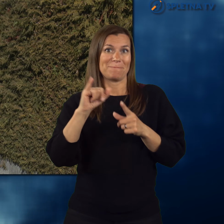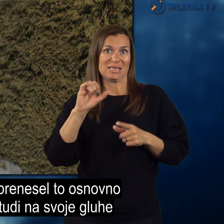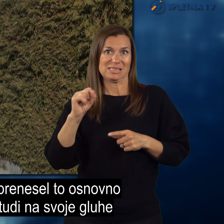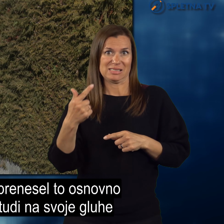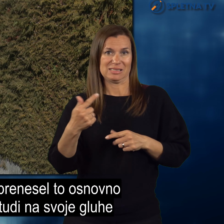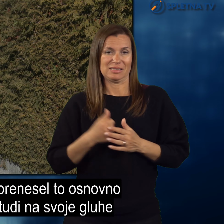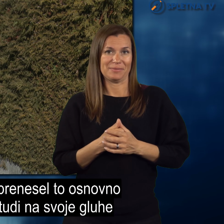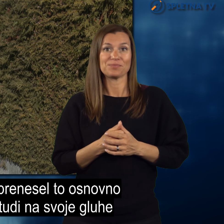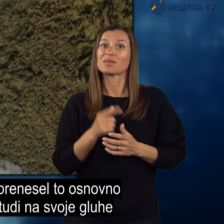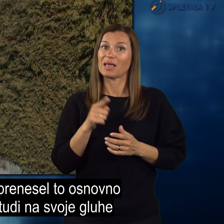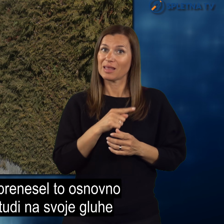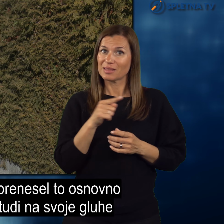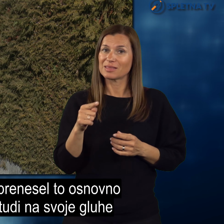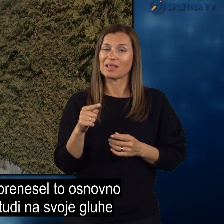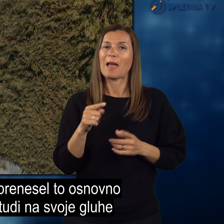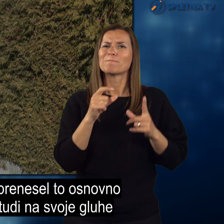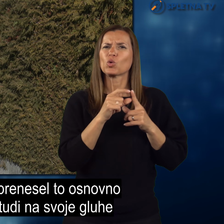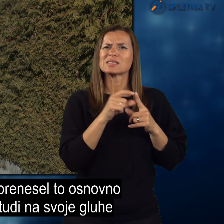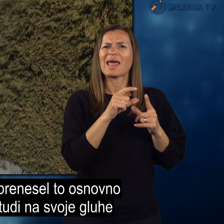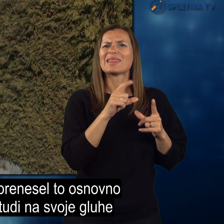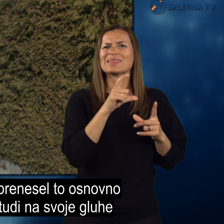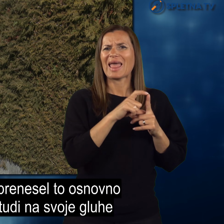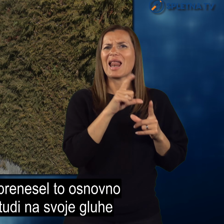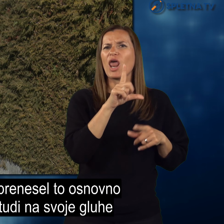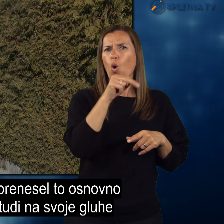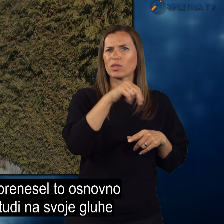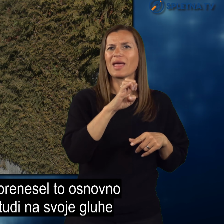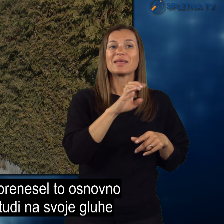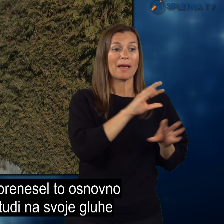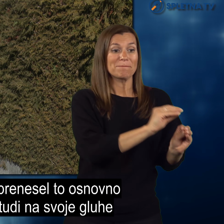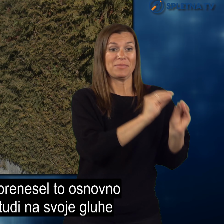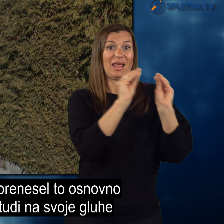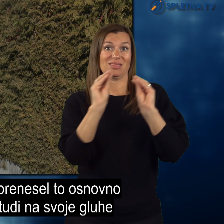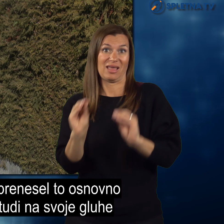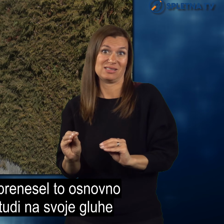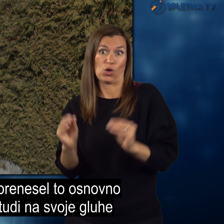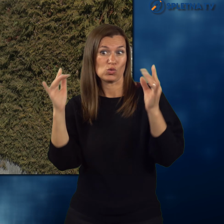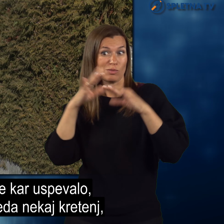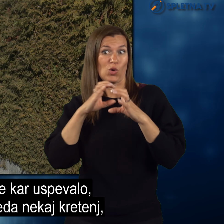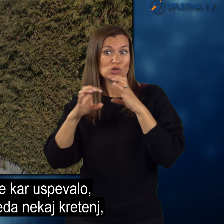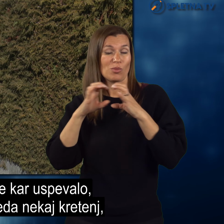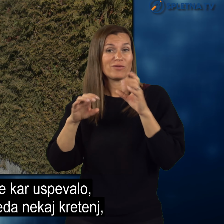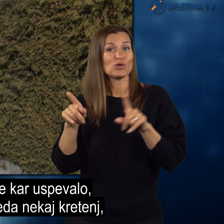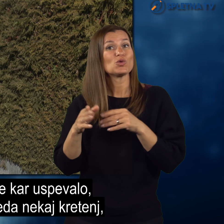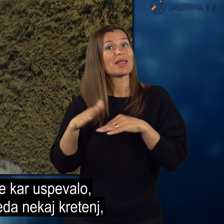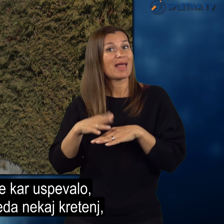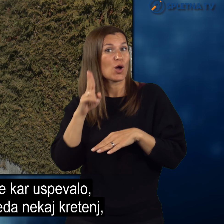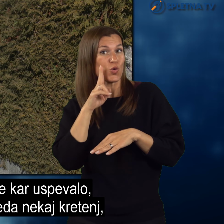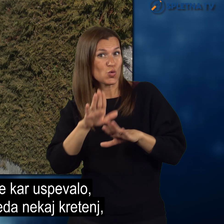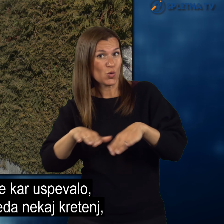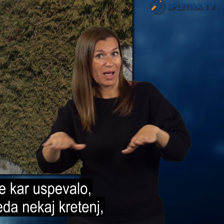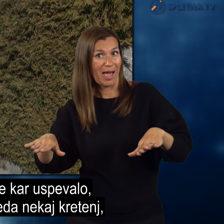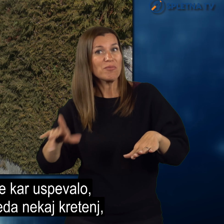je pač nekako prenesel to osnovno sporazumevanje tudi na svoje gluhe farane in mu je kar